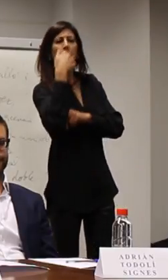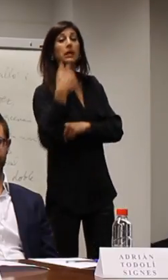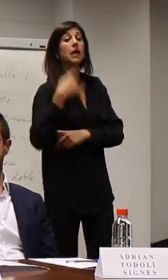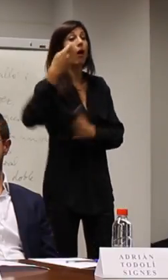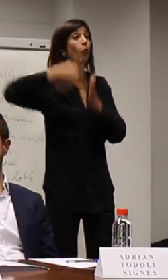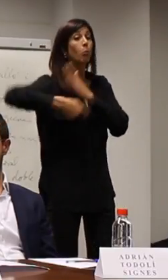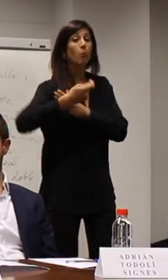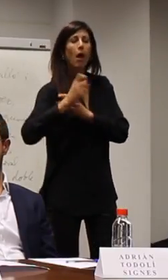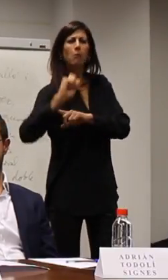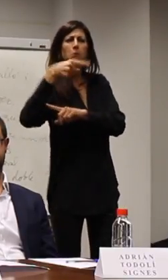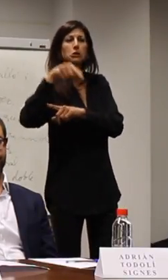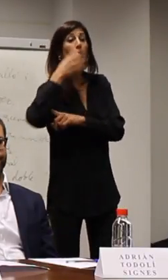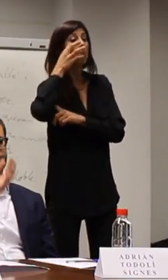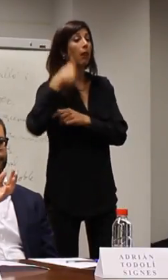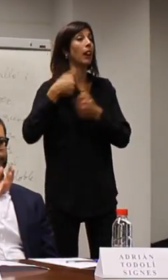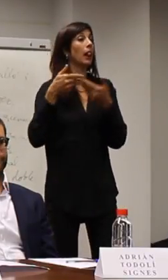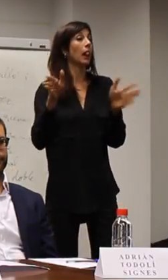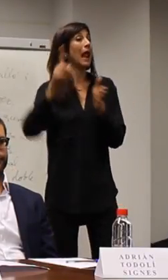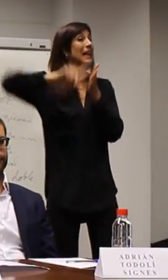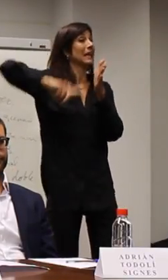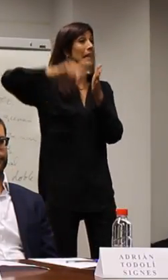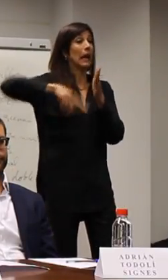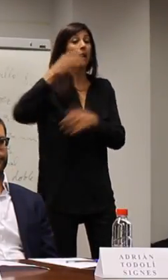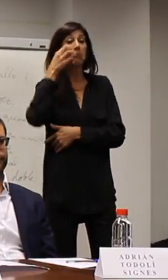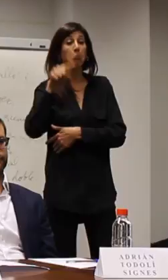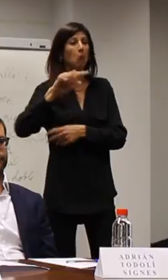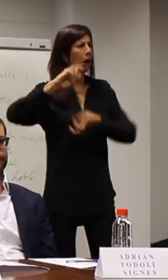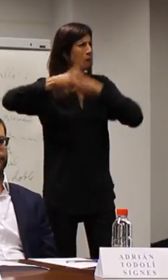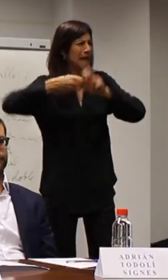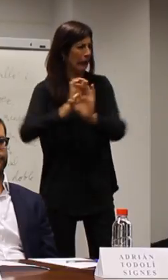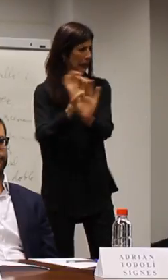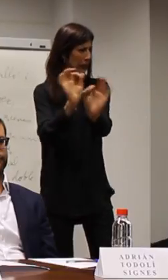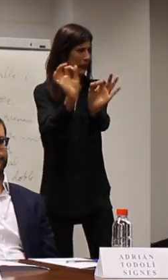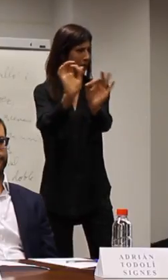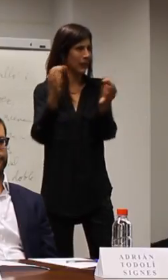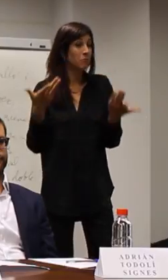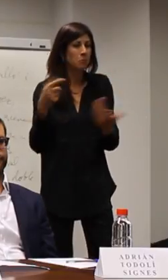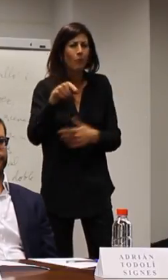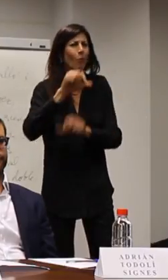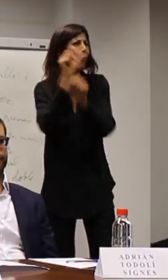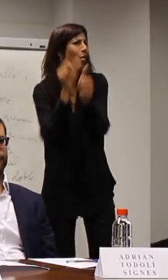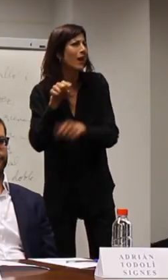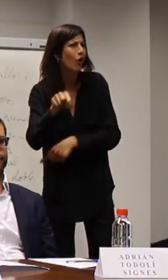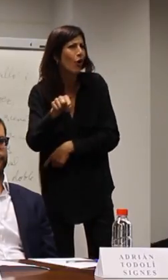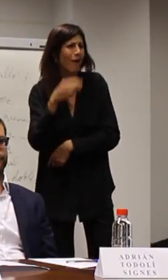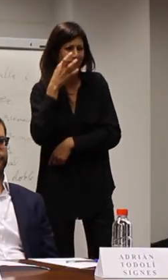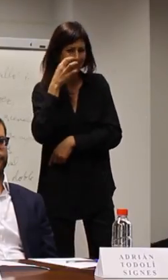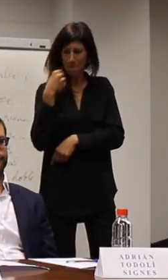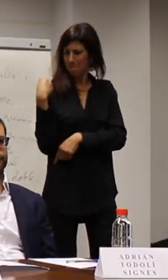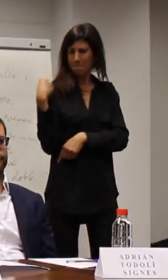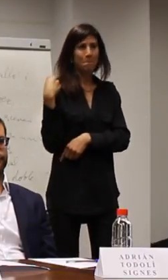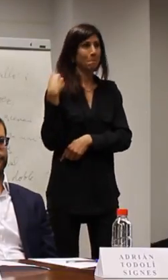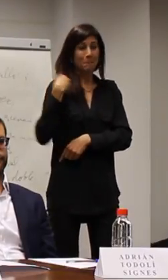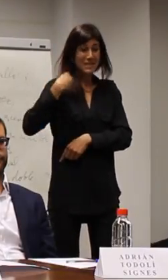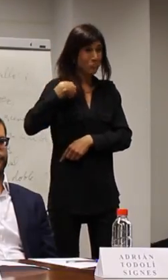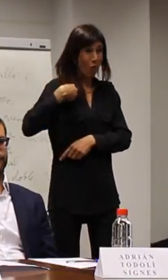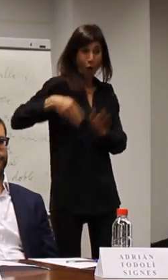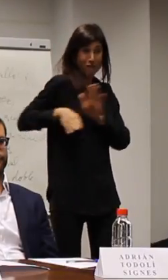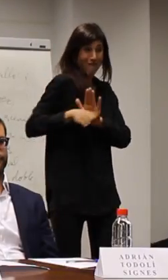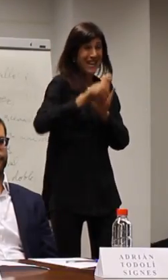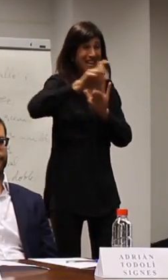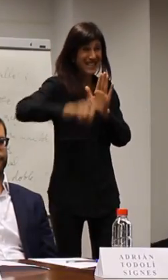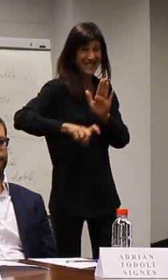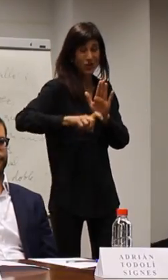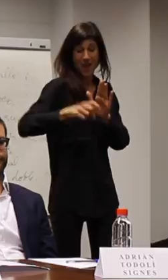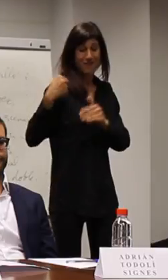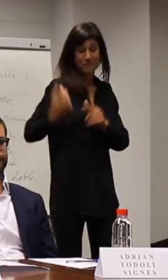con lo cual va a la contra de otras políticas que estamos intentando evitar por el modelo productivo que nos ha llevado a la crisis, que es el modelo del ladrillo. Y ahora con el